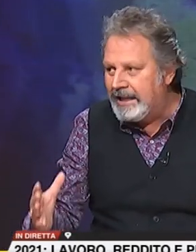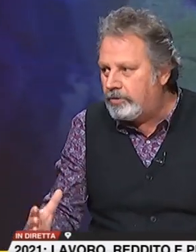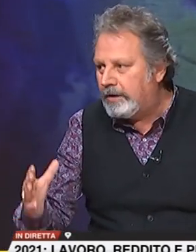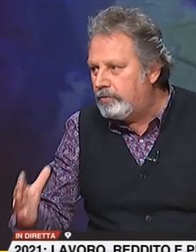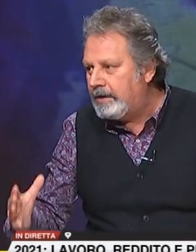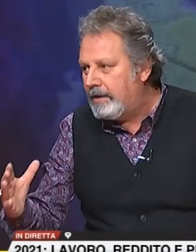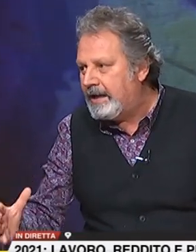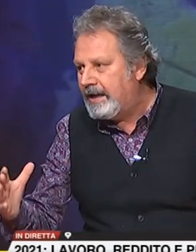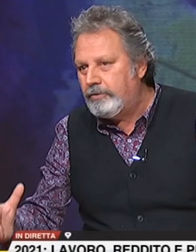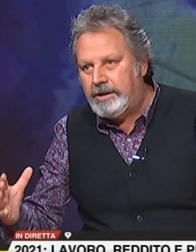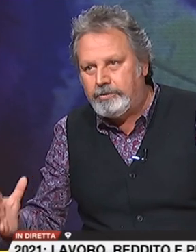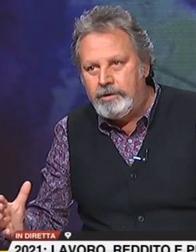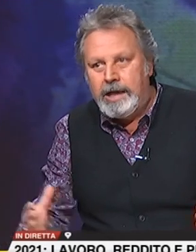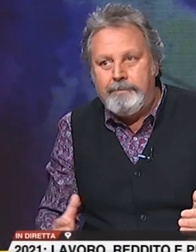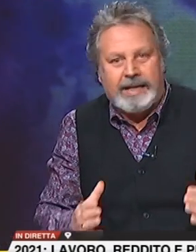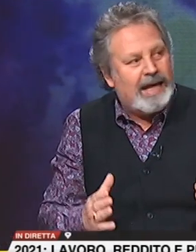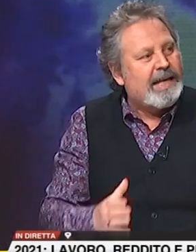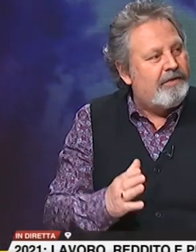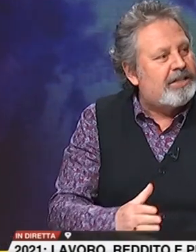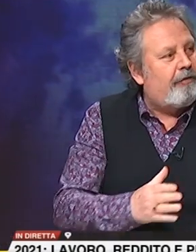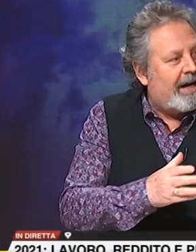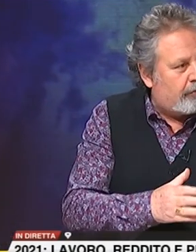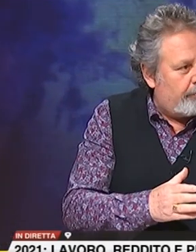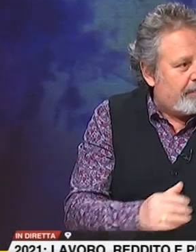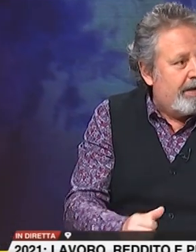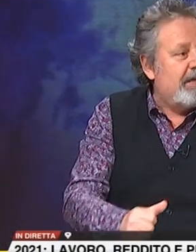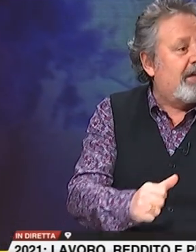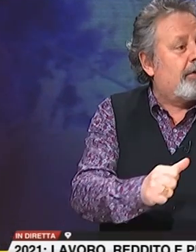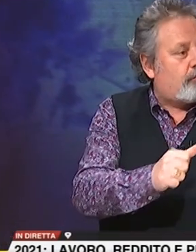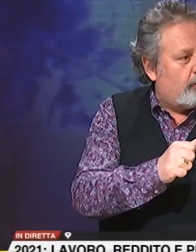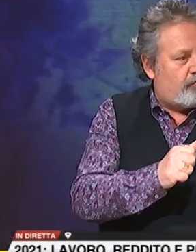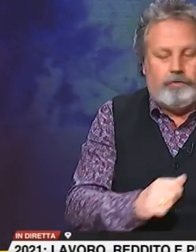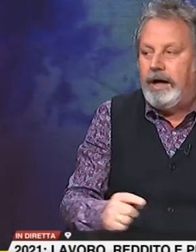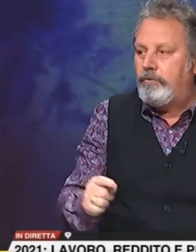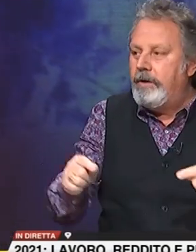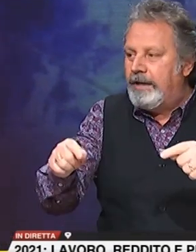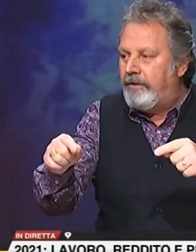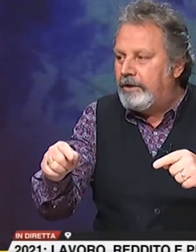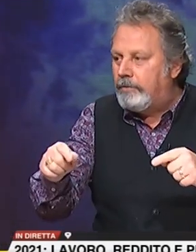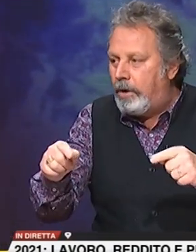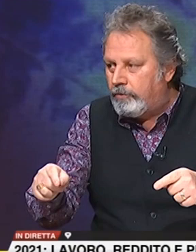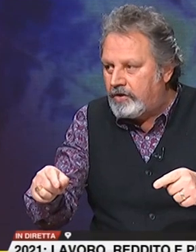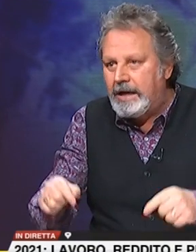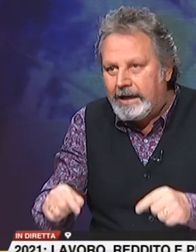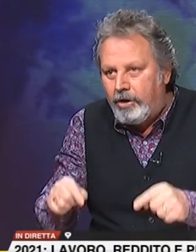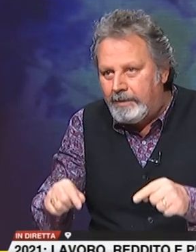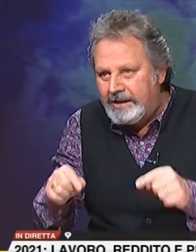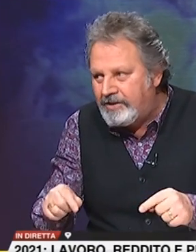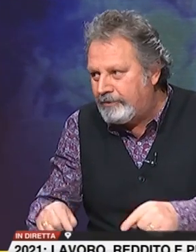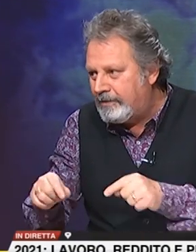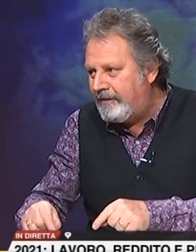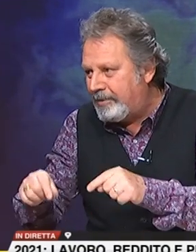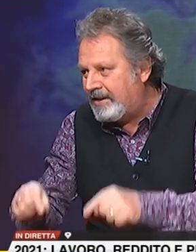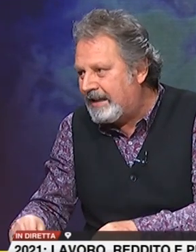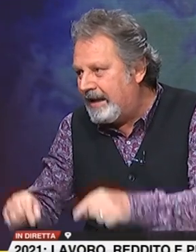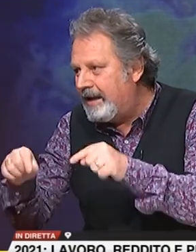venga dato a tutti quelli che ne hanno diritto, perché anche avessero fatto l'ISE l'anno scorso, a cui è riferito il bonus, la norma dice